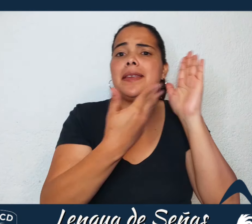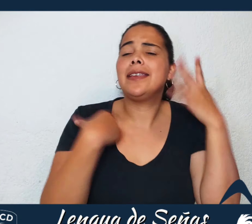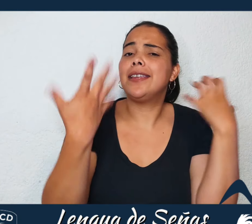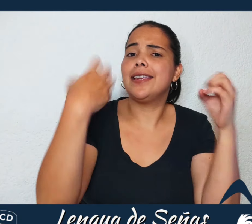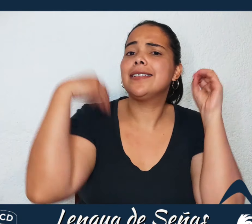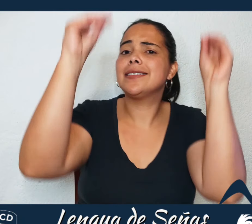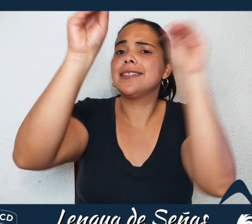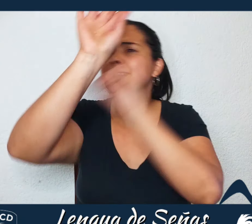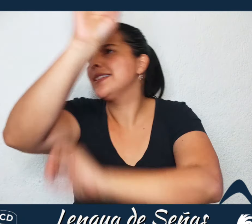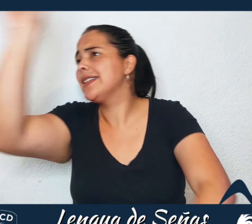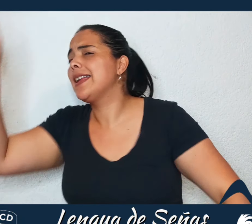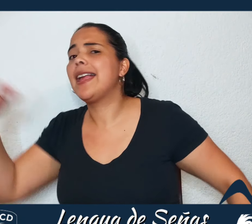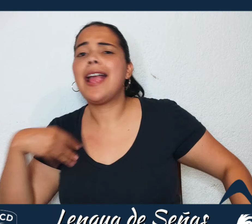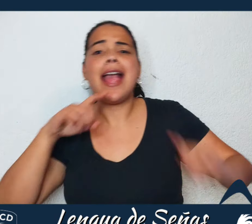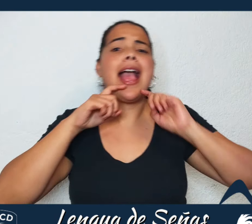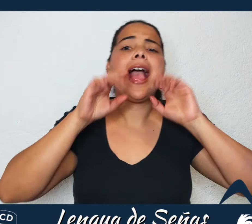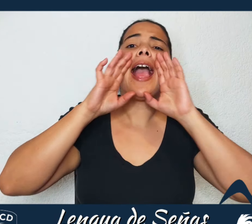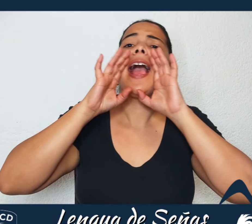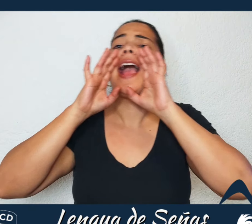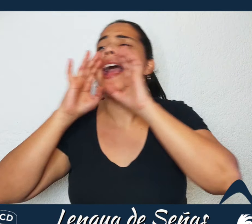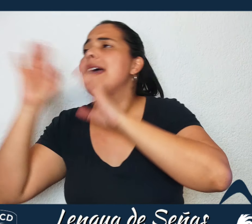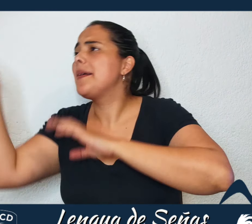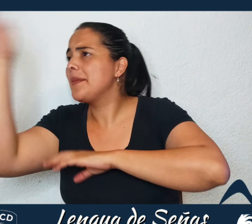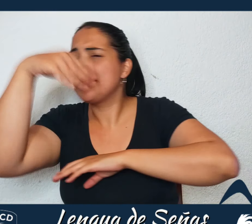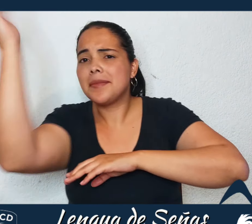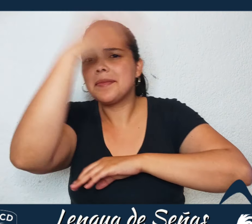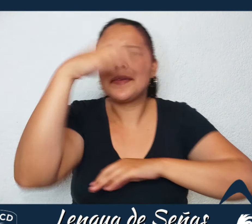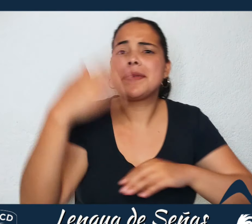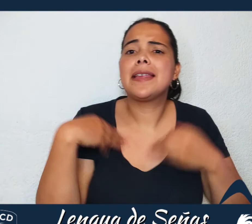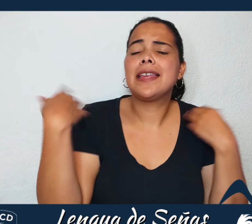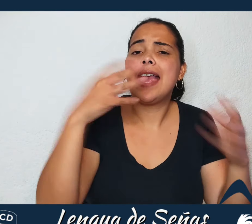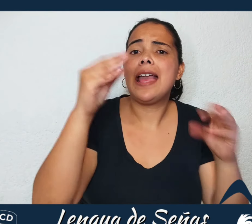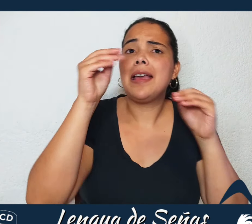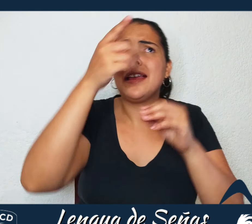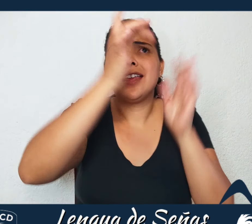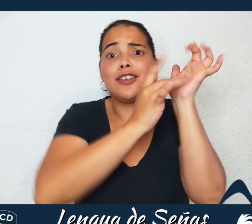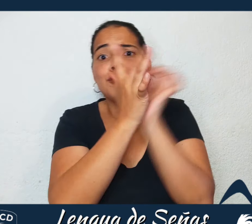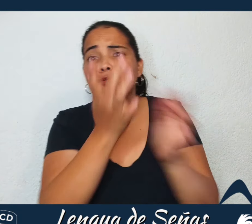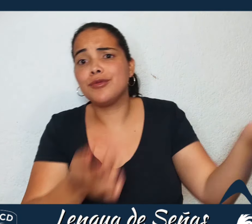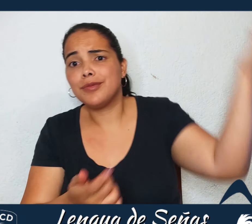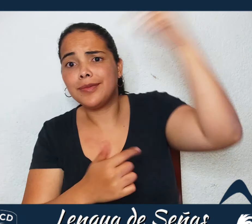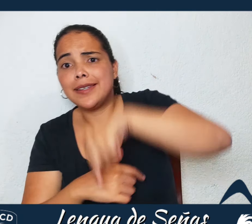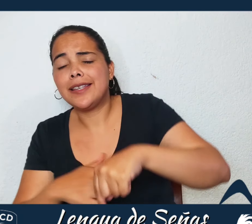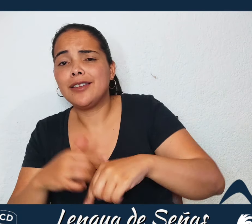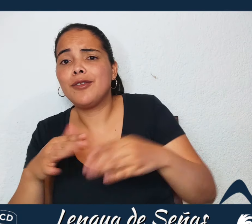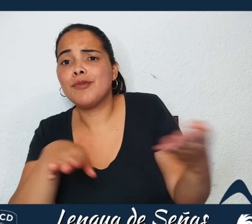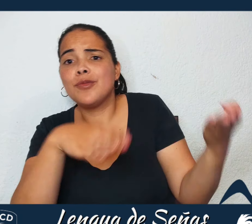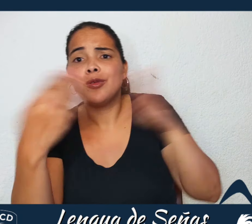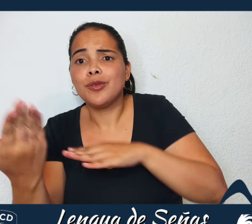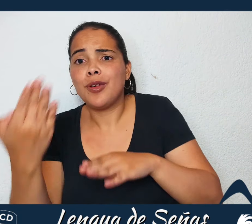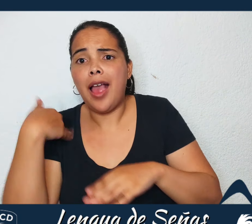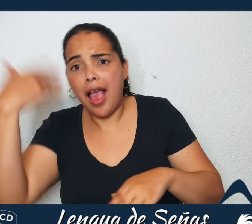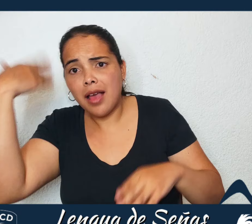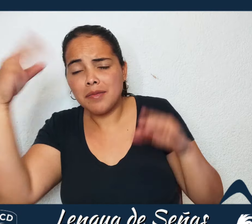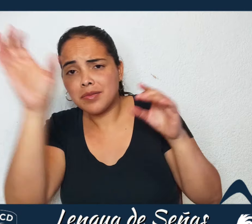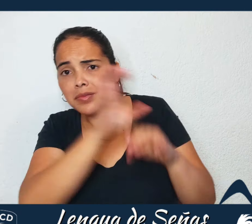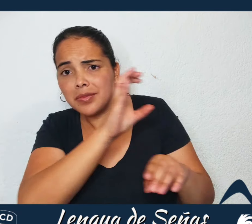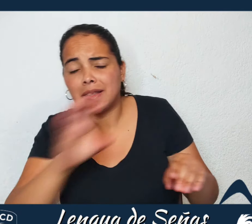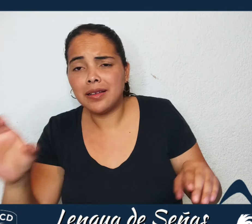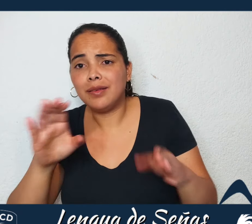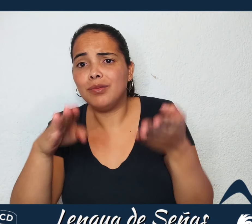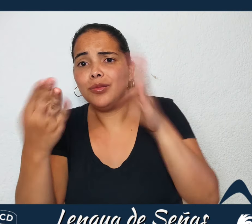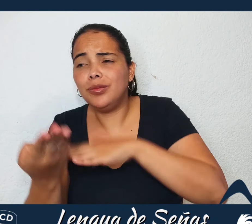noticias. El Señor, el mismo Hijo de Dios, vino a la tierra. Él murió por nuestros pecados. Él